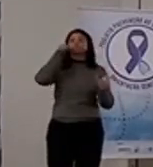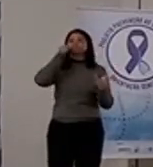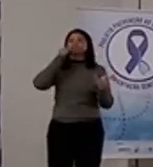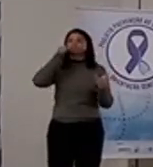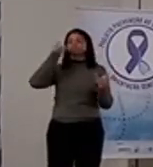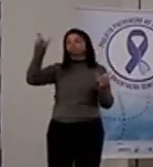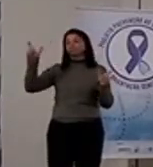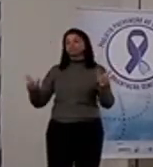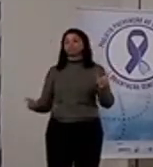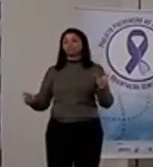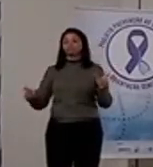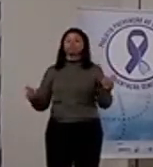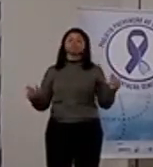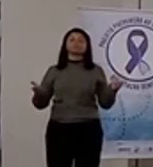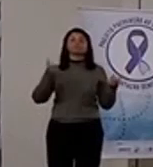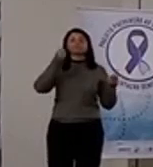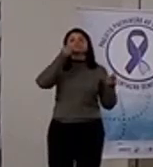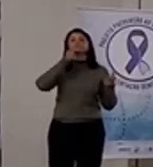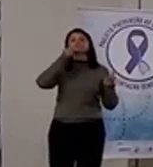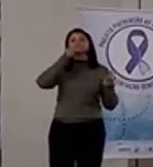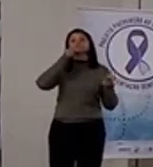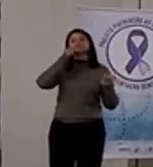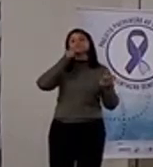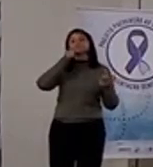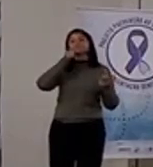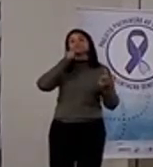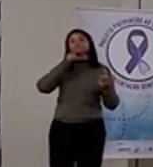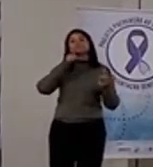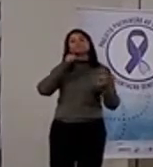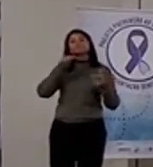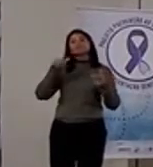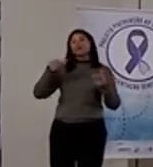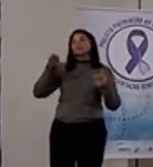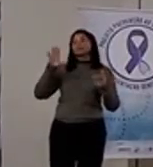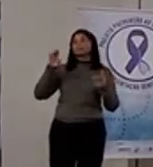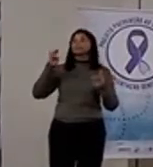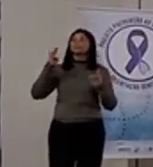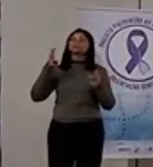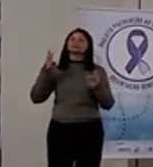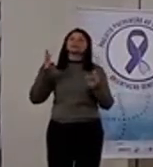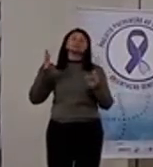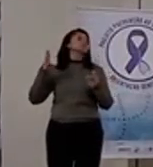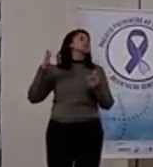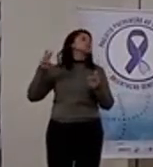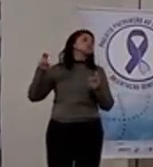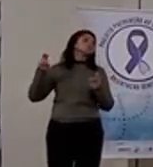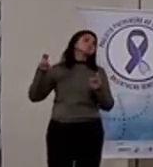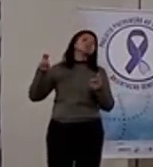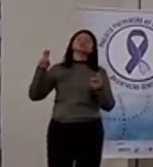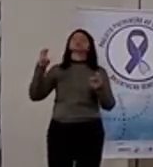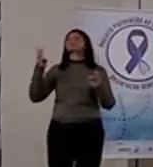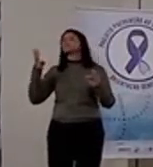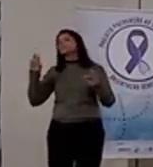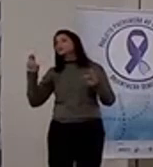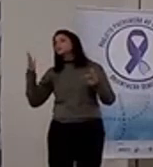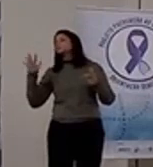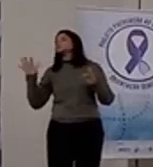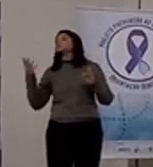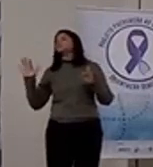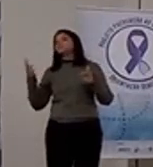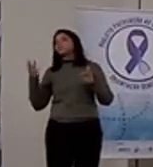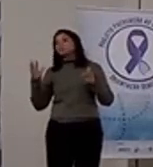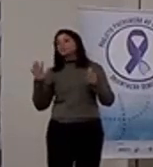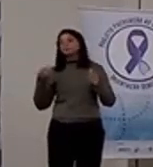pouco cruel com as mulheres. Acima, vamos falar acima de 35, mas assim, ao redor dos 35 anos de vida,